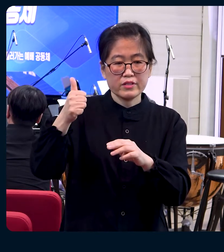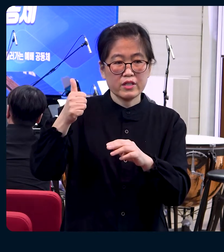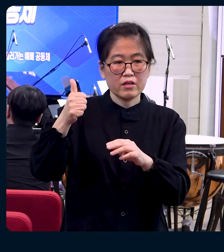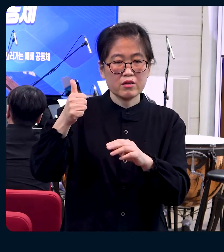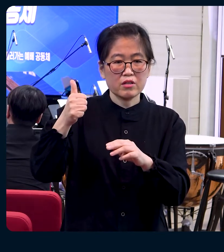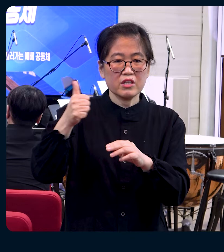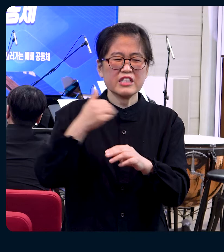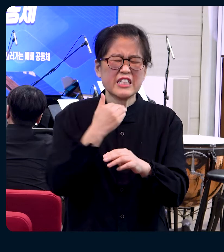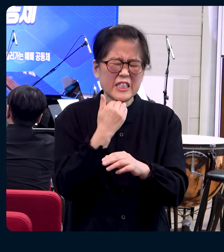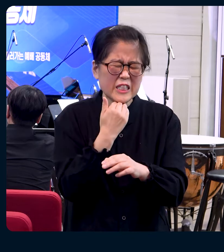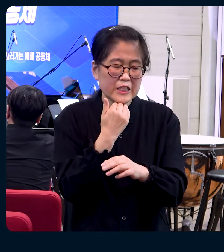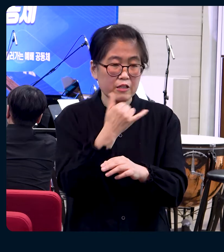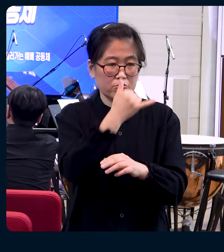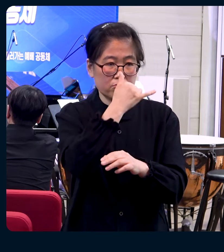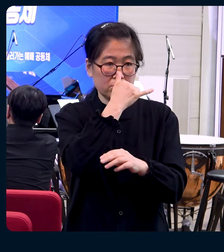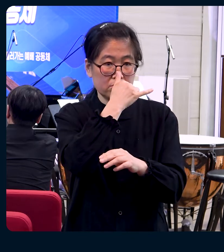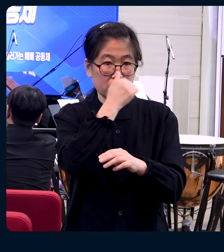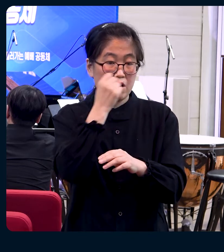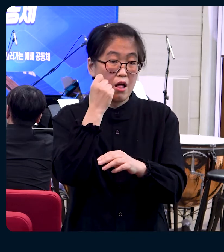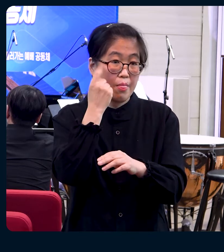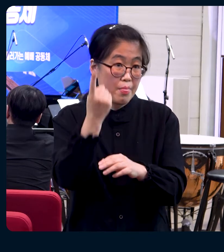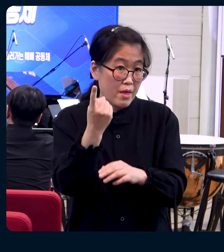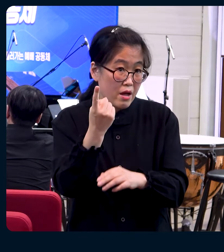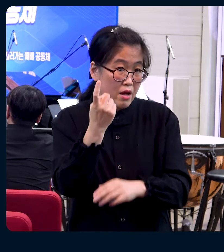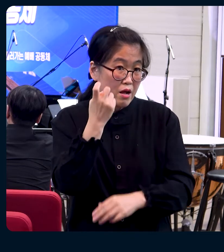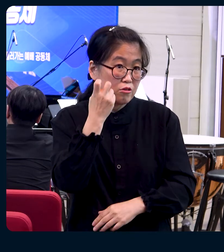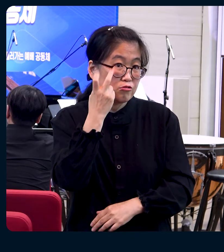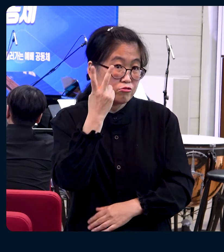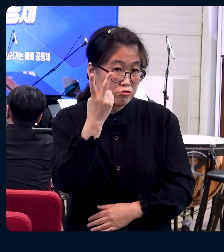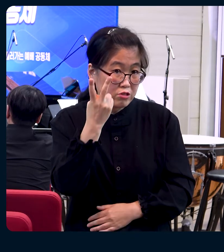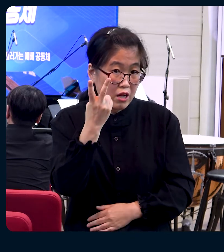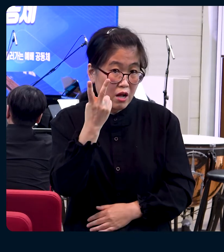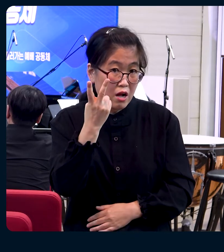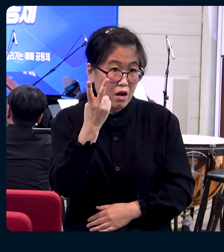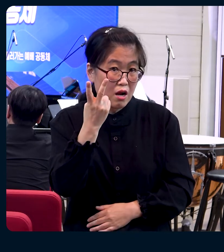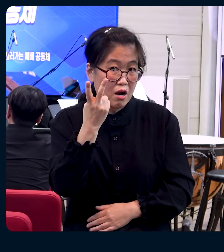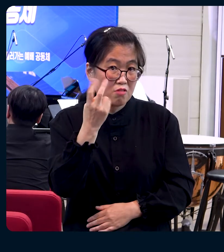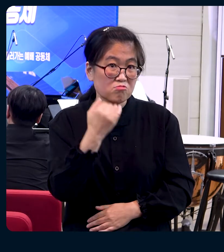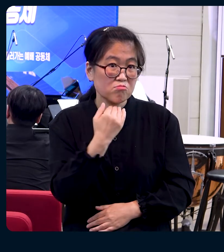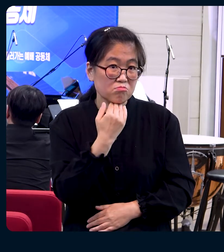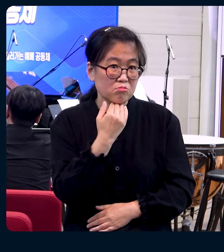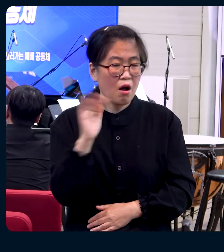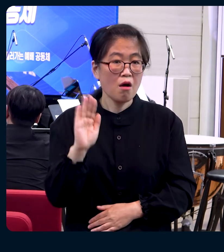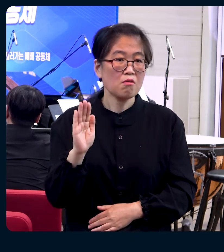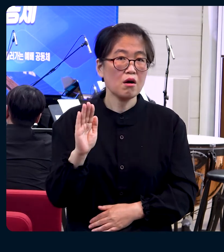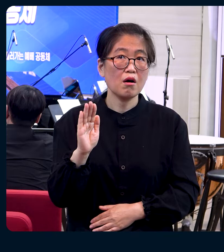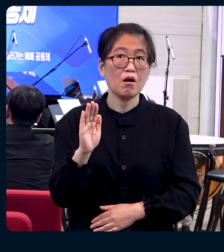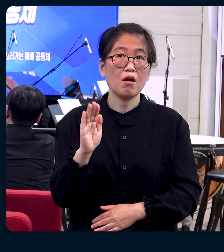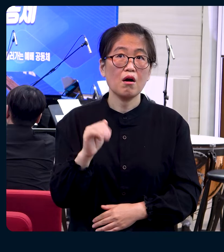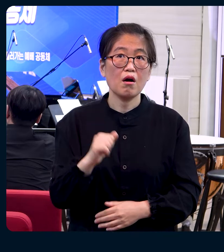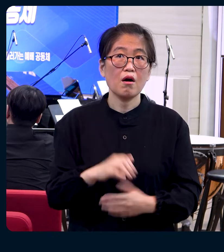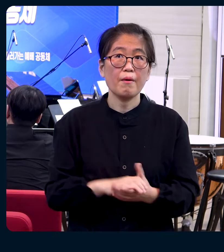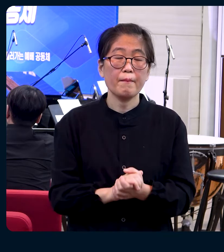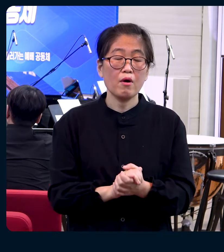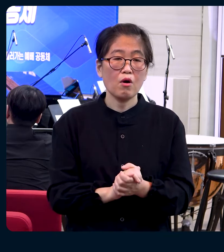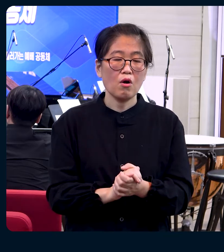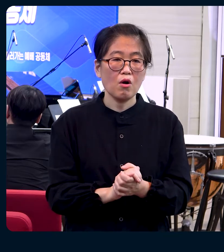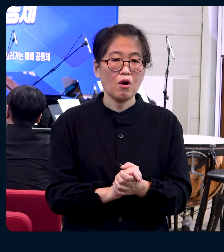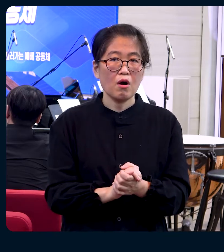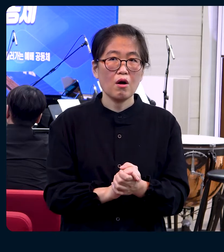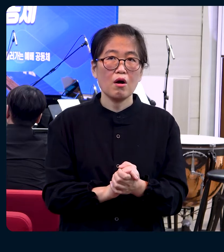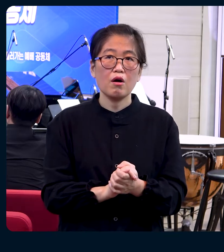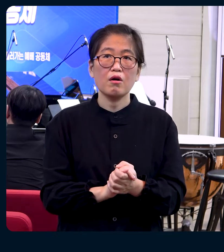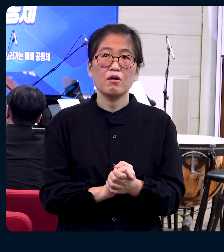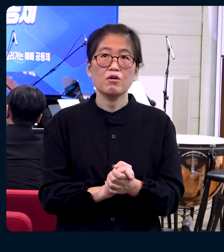한 달이 가도 오질 않습니다. 두 달이 가도 오지 않습니다. 사람이 포기하는 데는